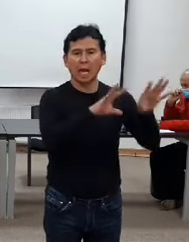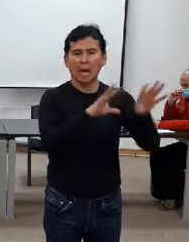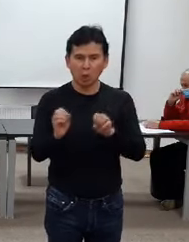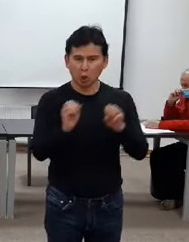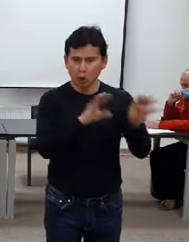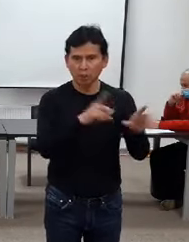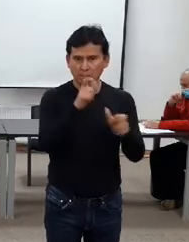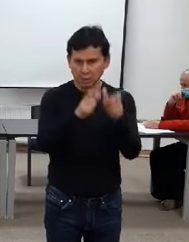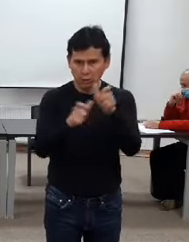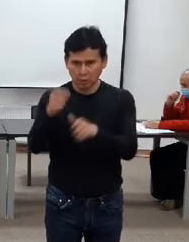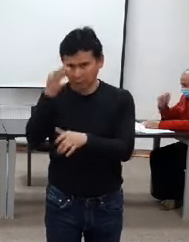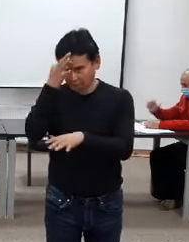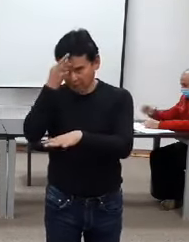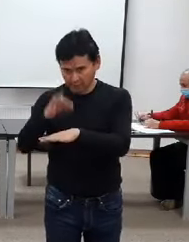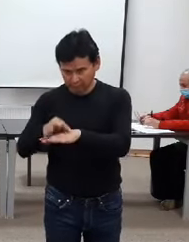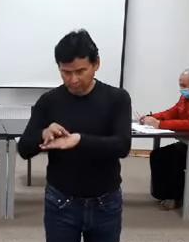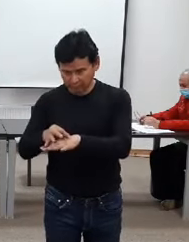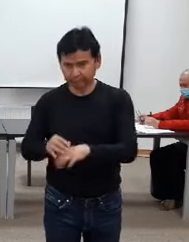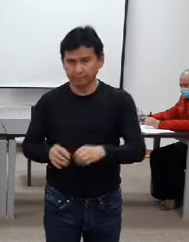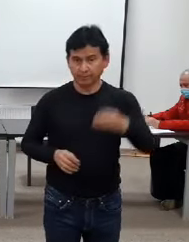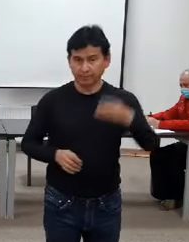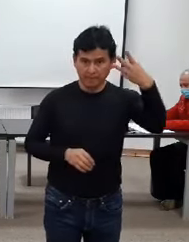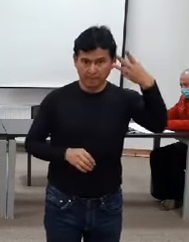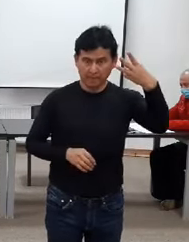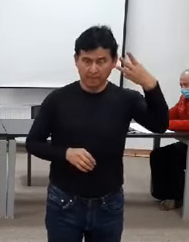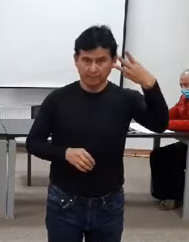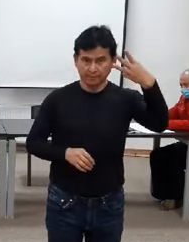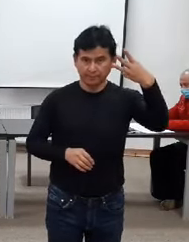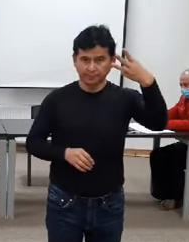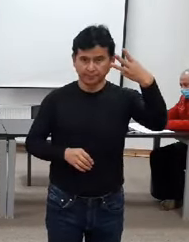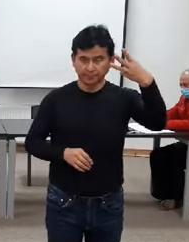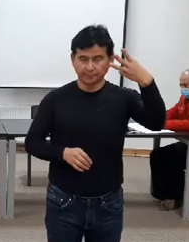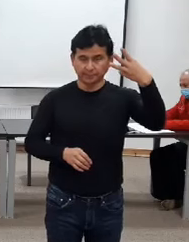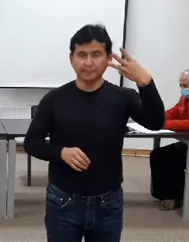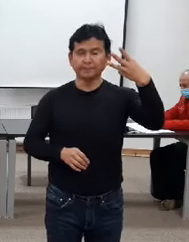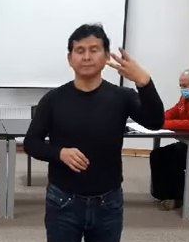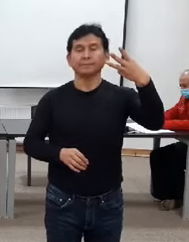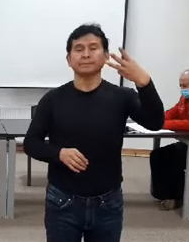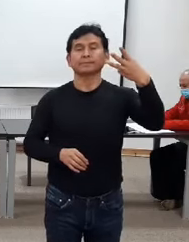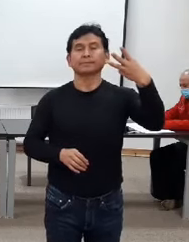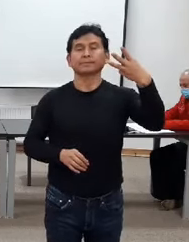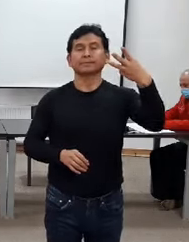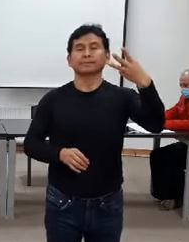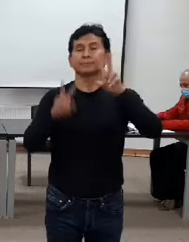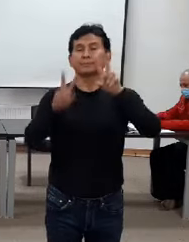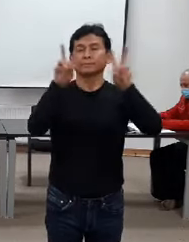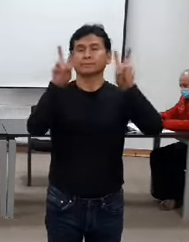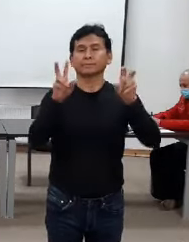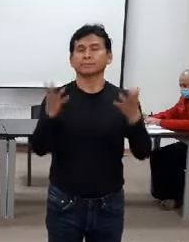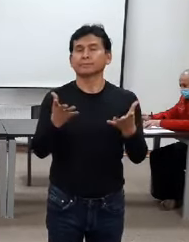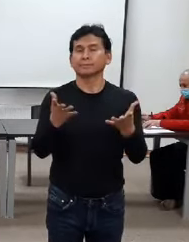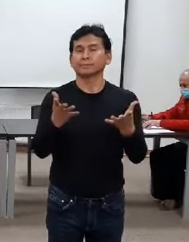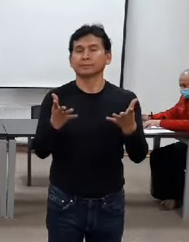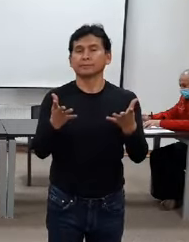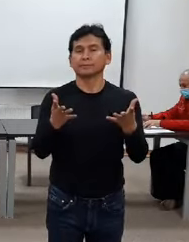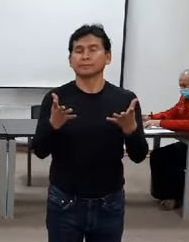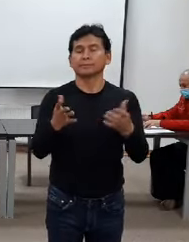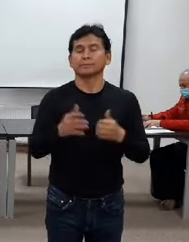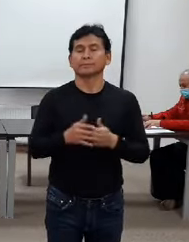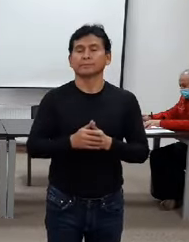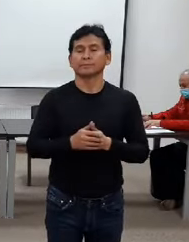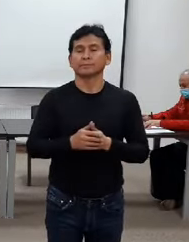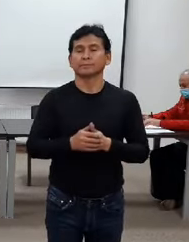¿Ya? Lo tercero es respecto a lo que señalaba nuestra autoridad